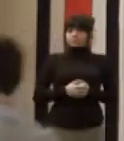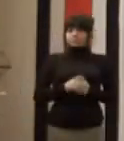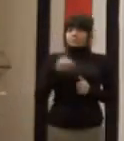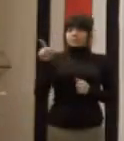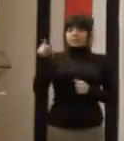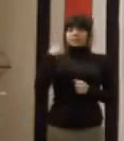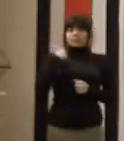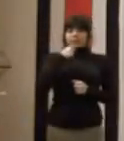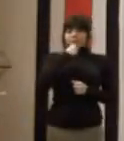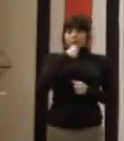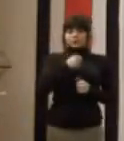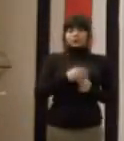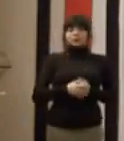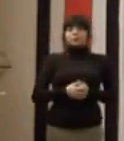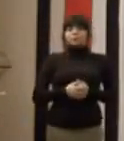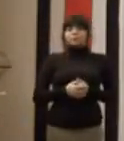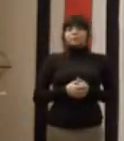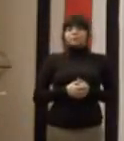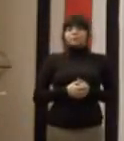derecha.